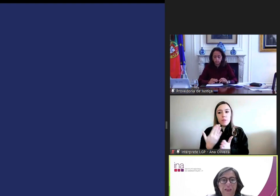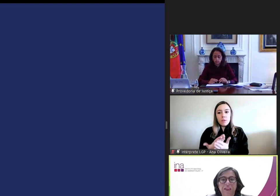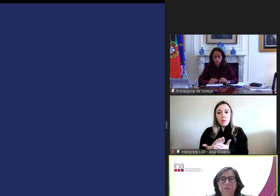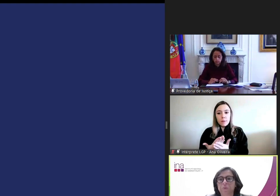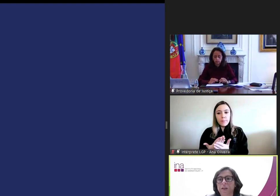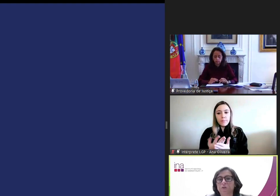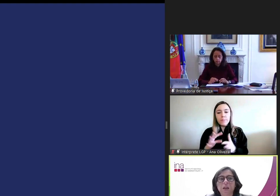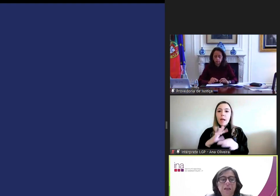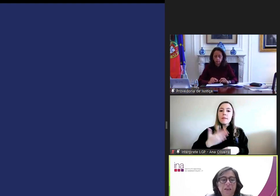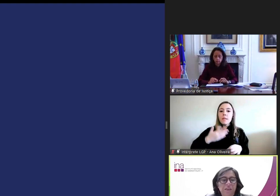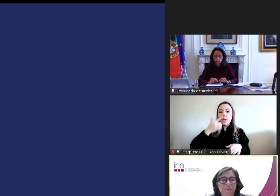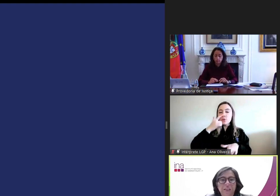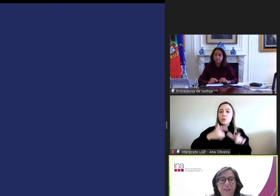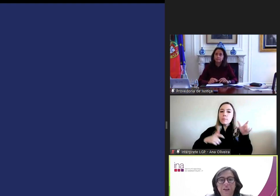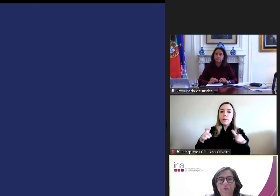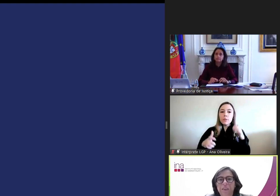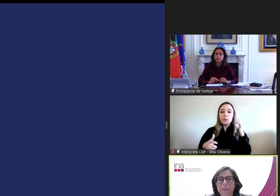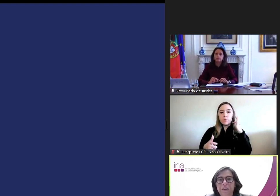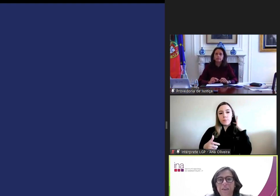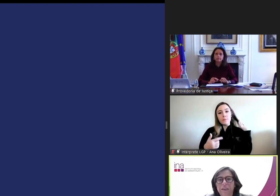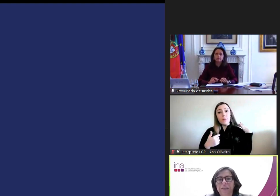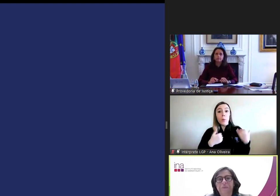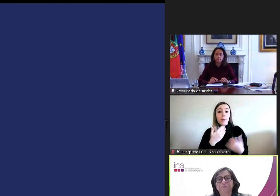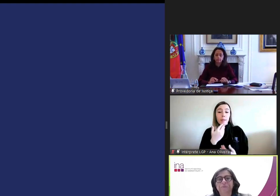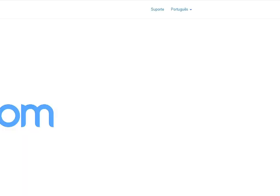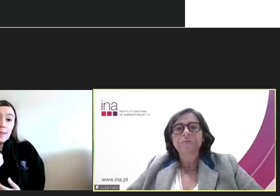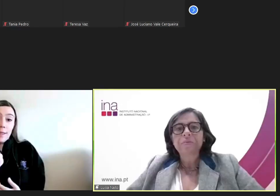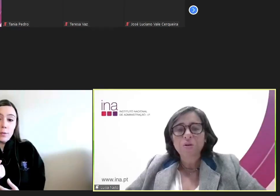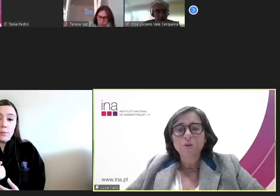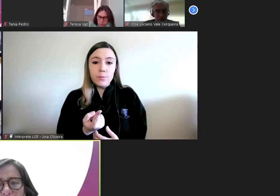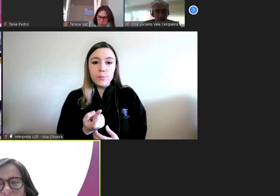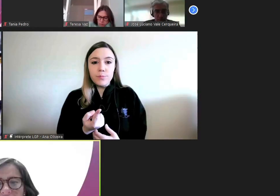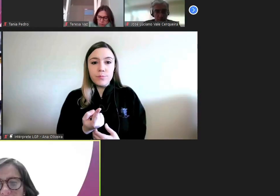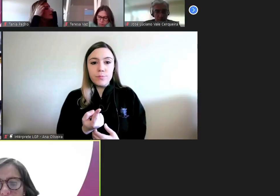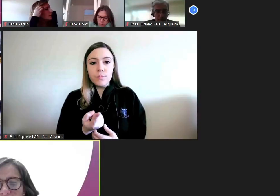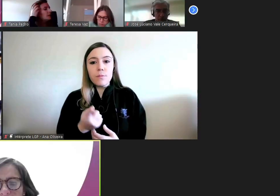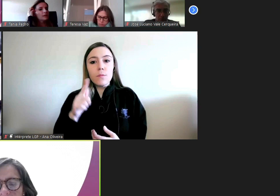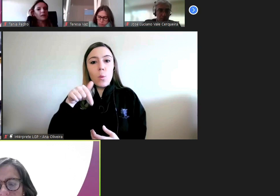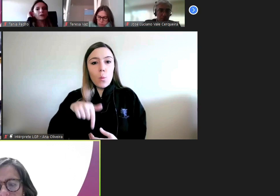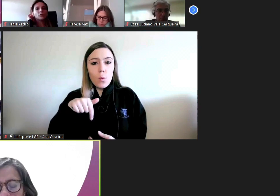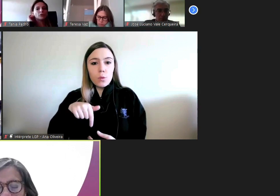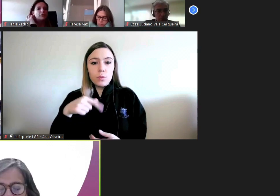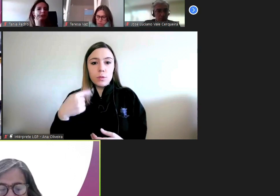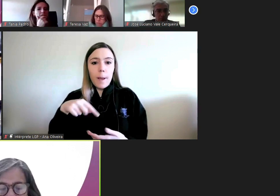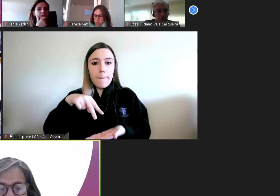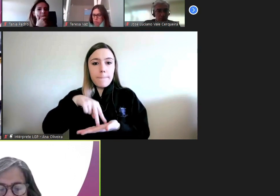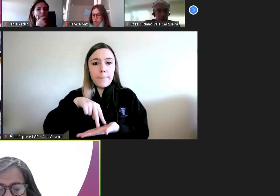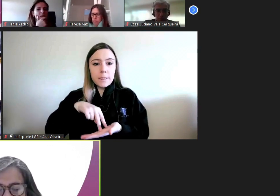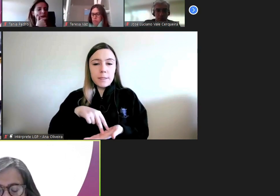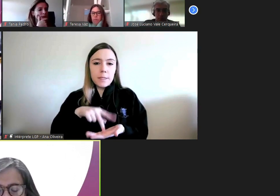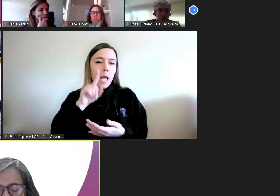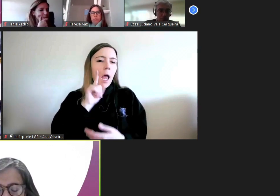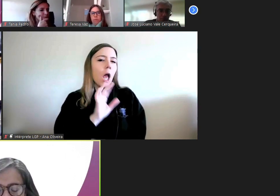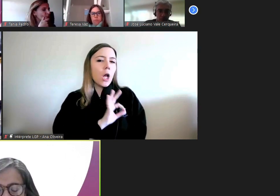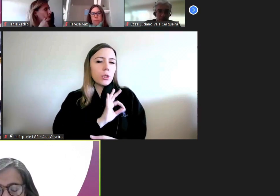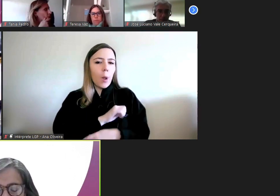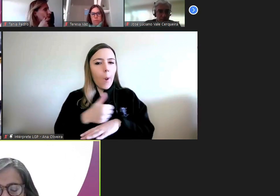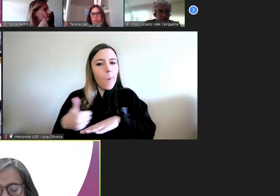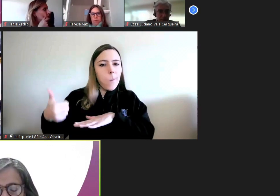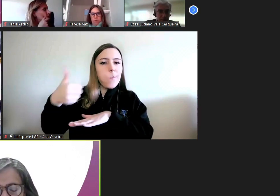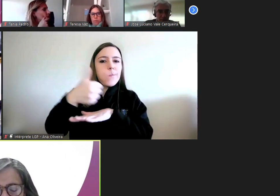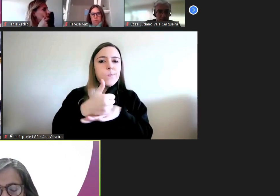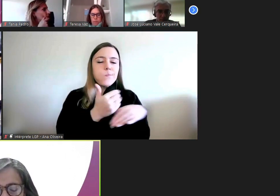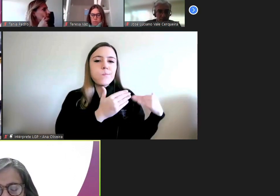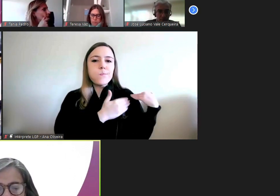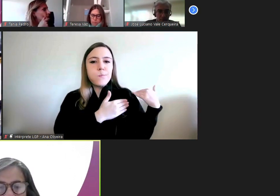direitos humanos. Dizia eu que hoje contamos com a presença da Sra. Provedora de Justiça à